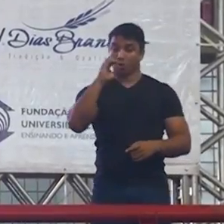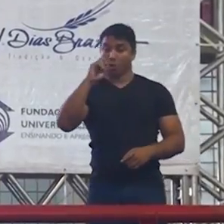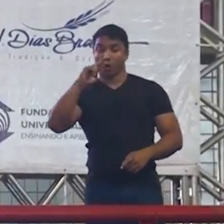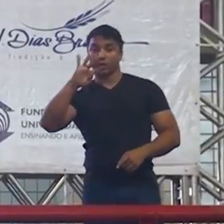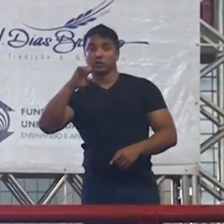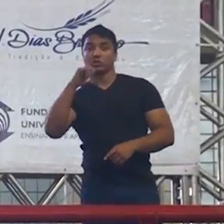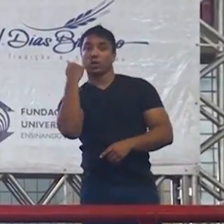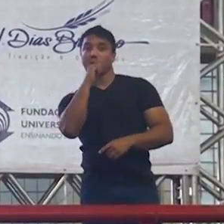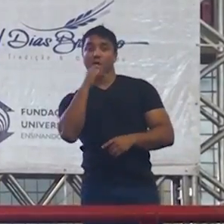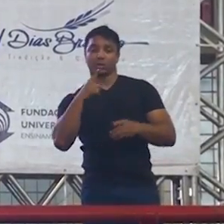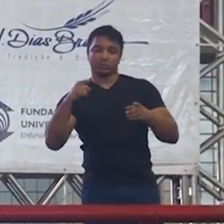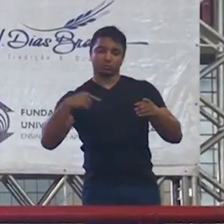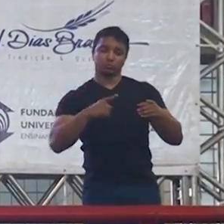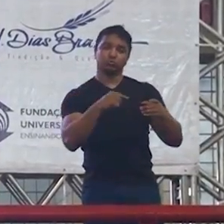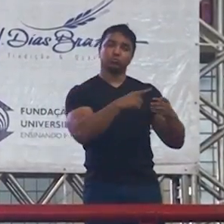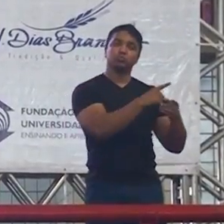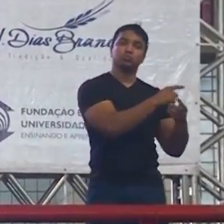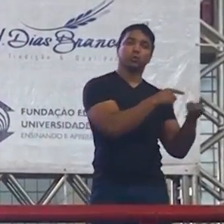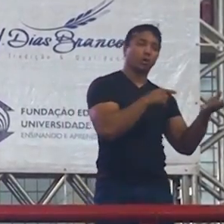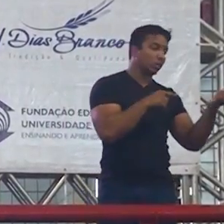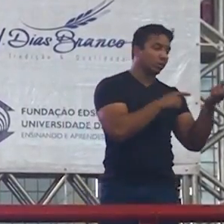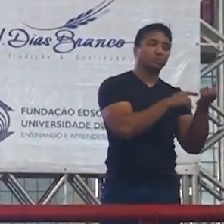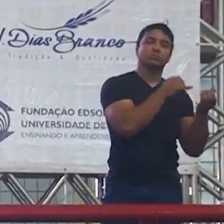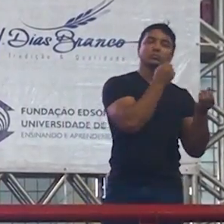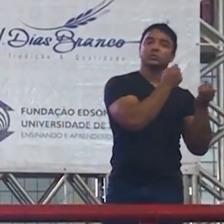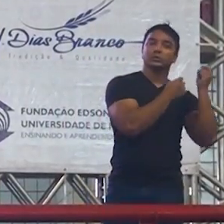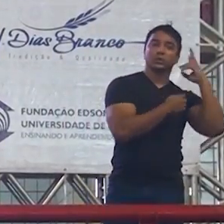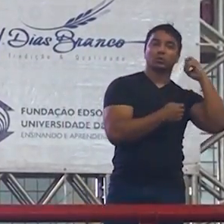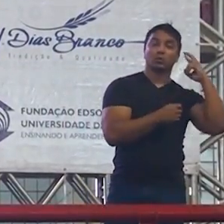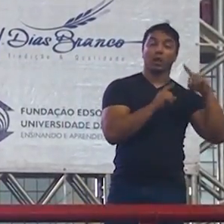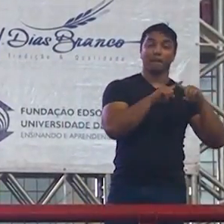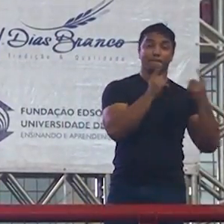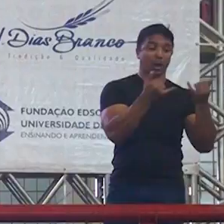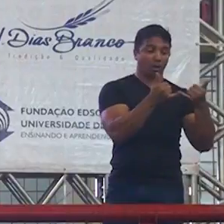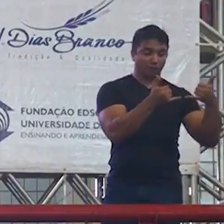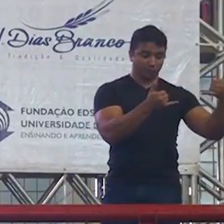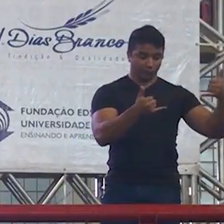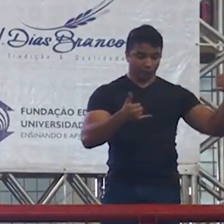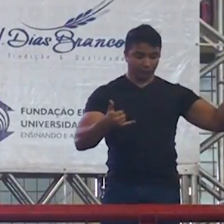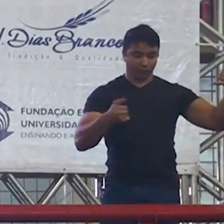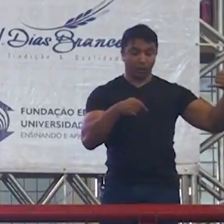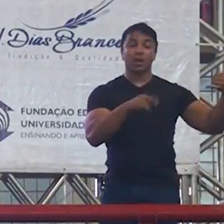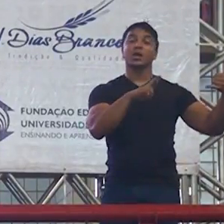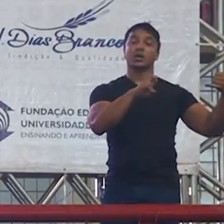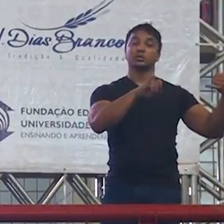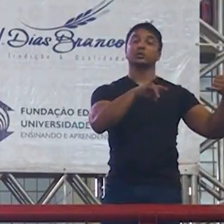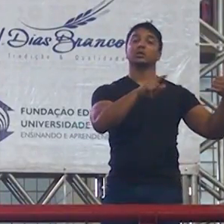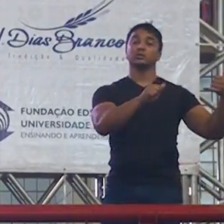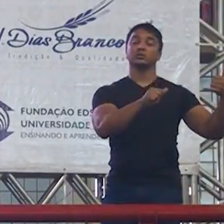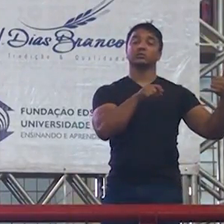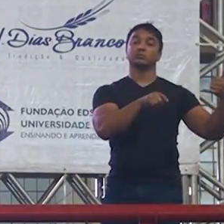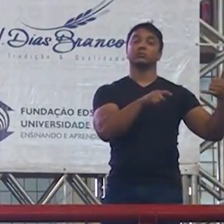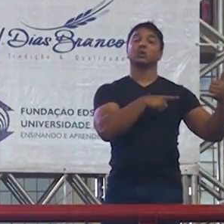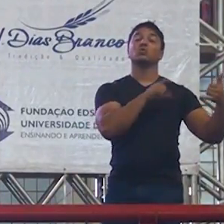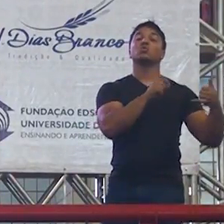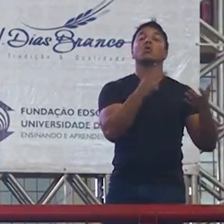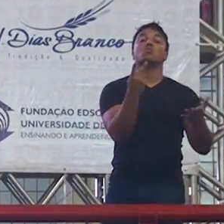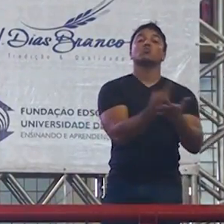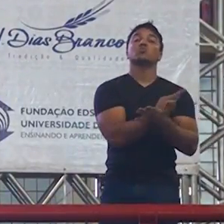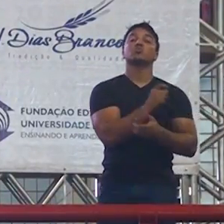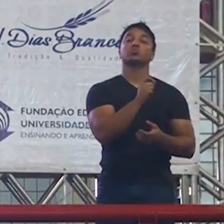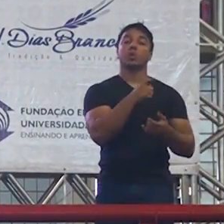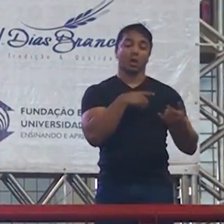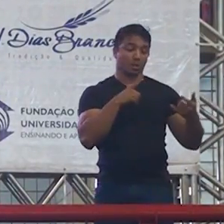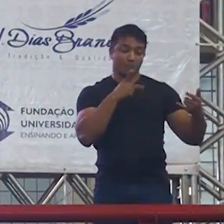indo da tomada até o celular. Só que o fio é uma própria resistência. O que é que acontece